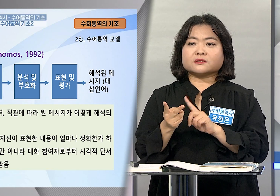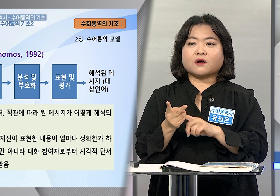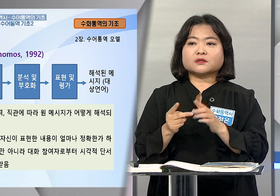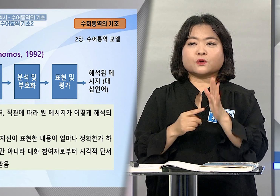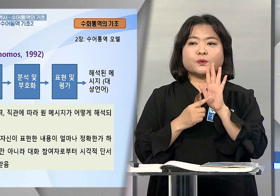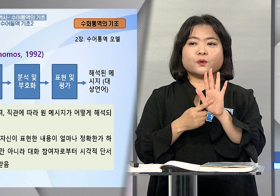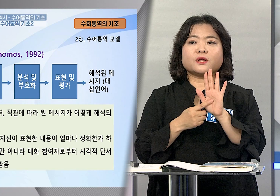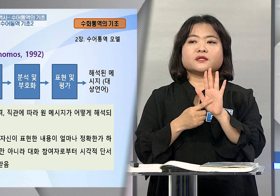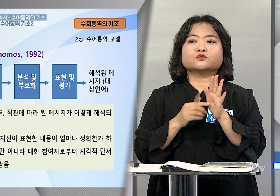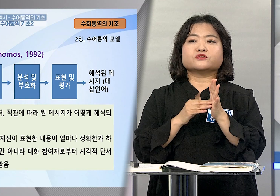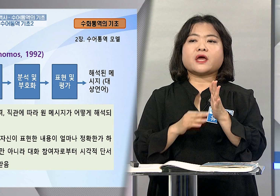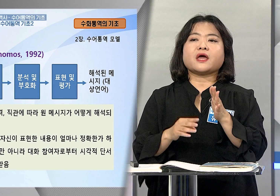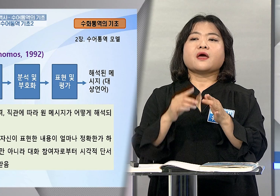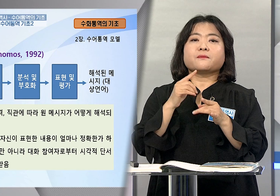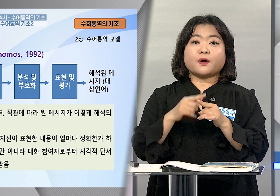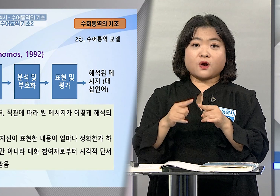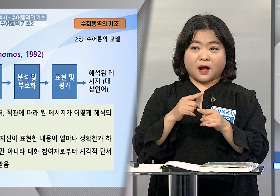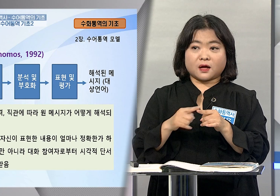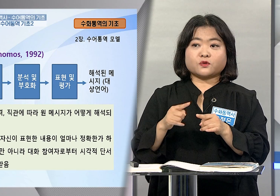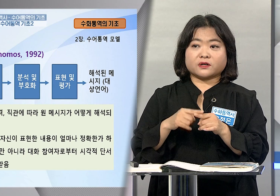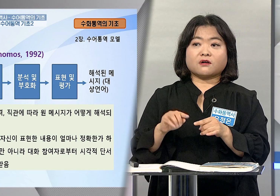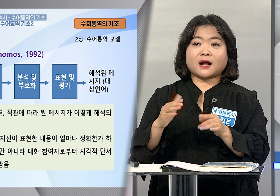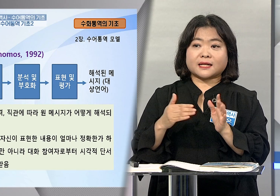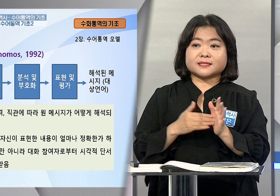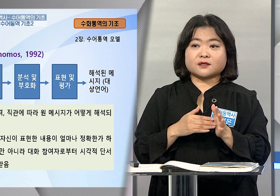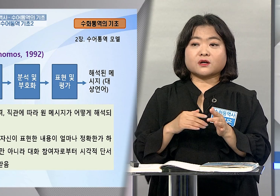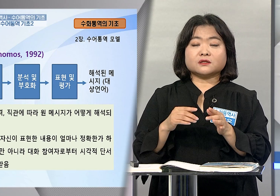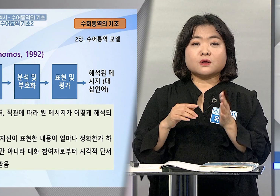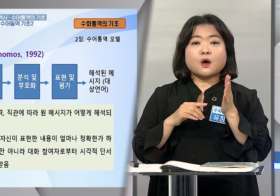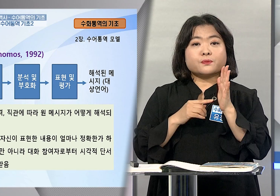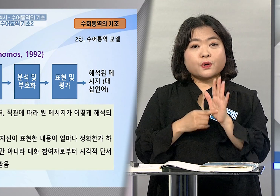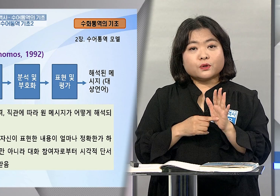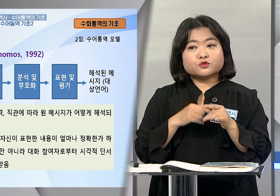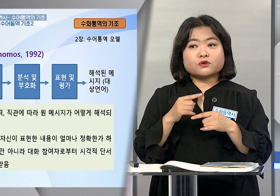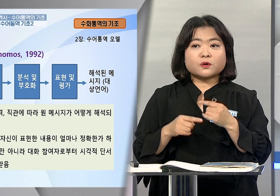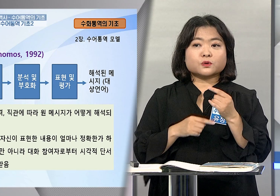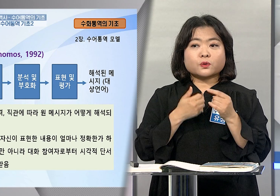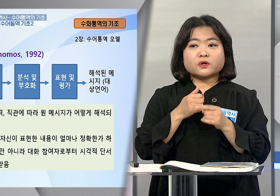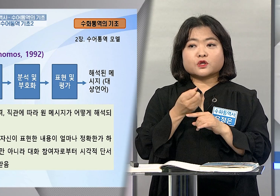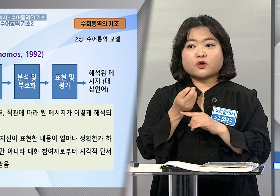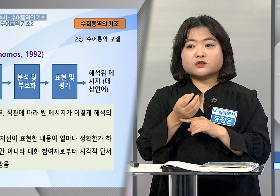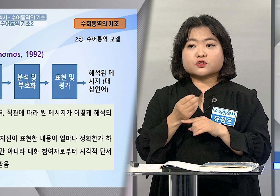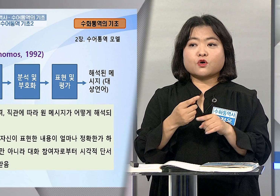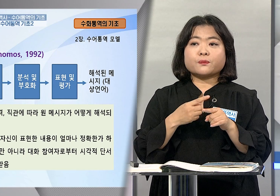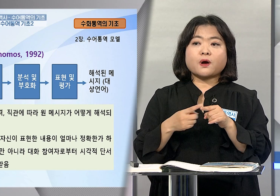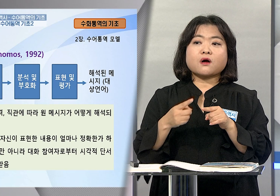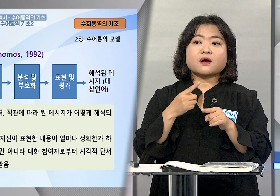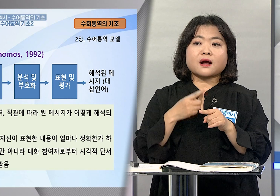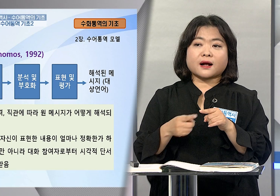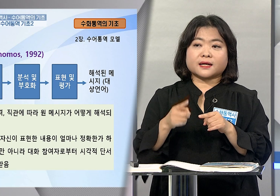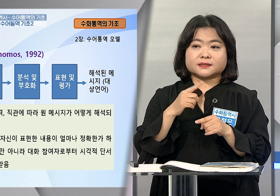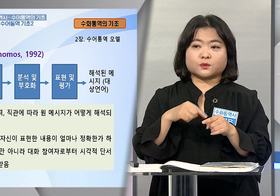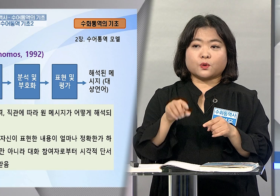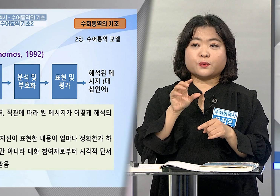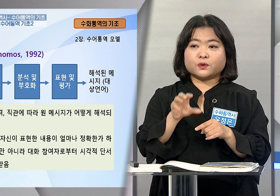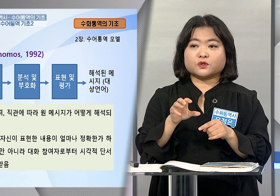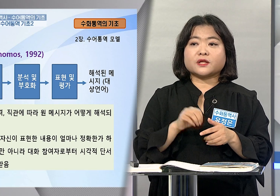거, 그리고 표현한 후에 평가되는 것까지. 여기는 표현 수화로 통역이 되어지고 평가까지도 표현이